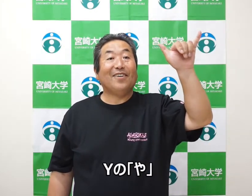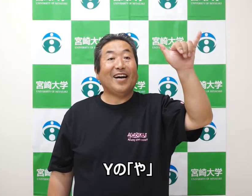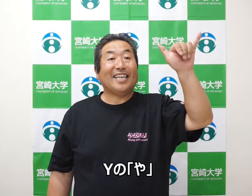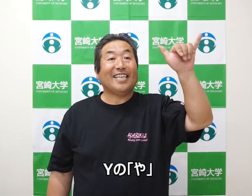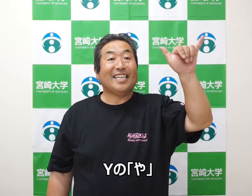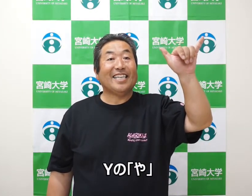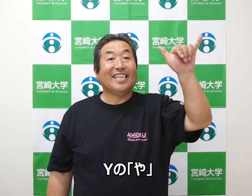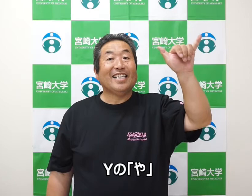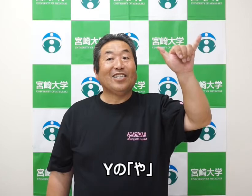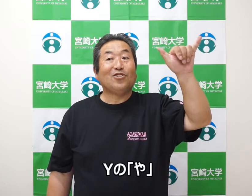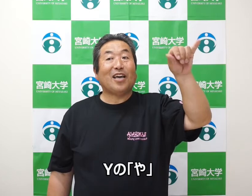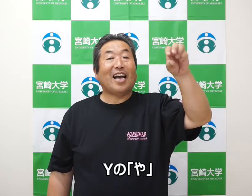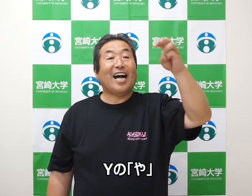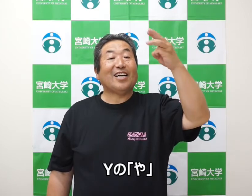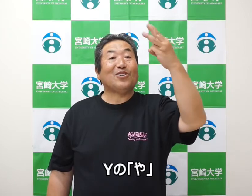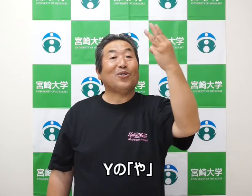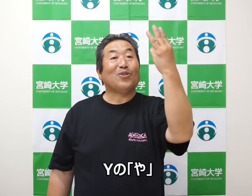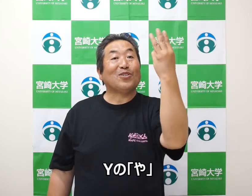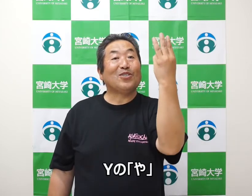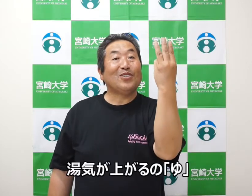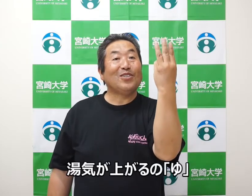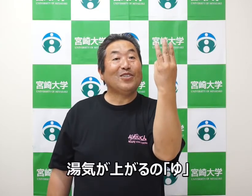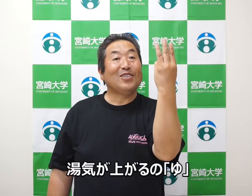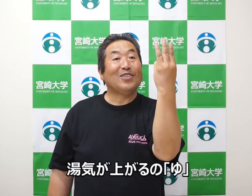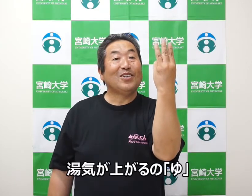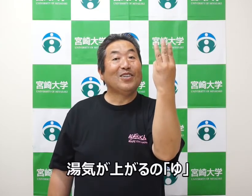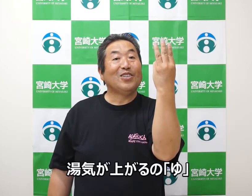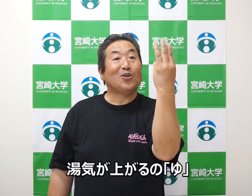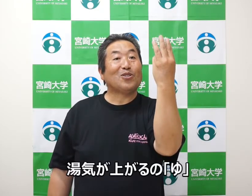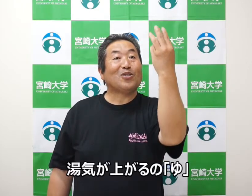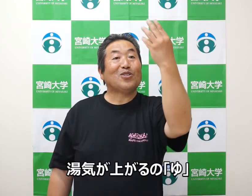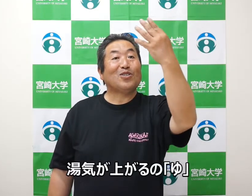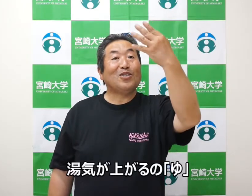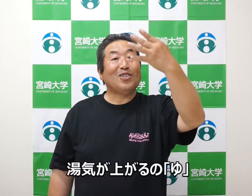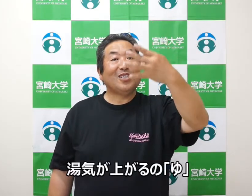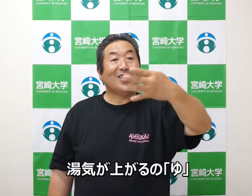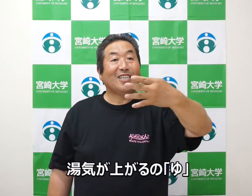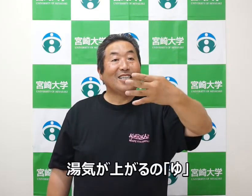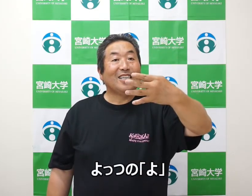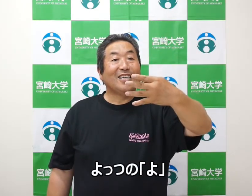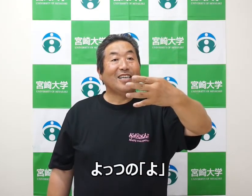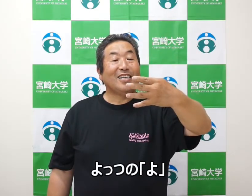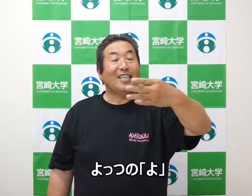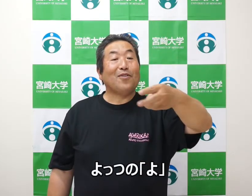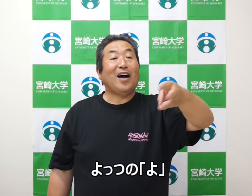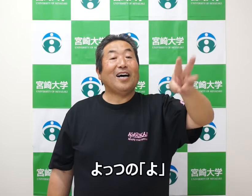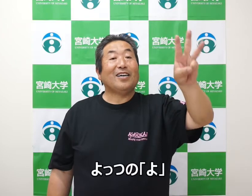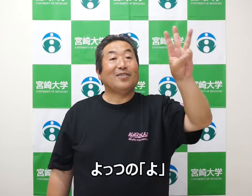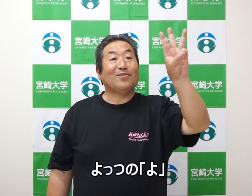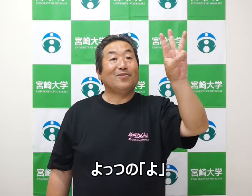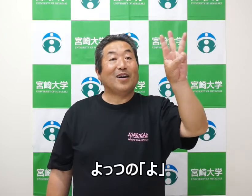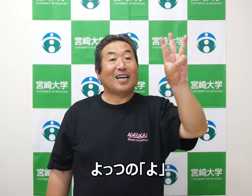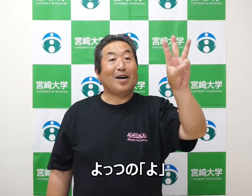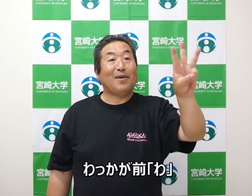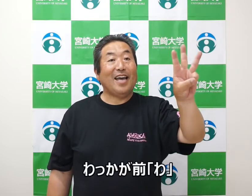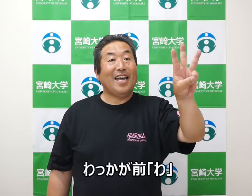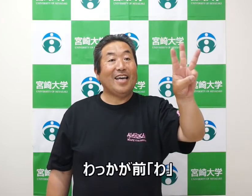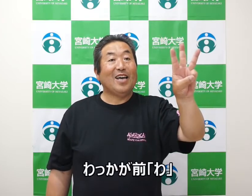い。湯気が上がるよ。す、四つ。で、輪っかが前